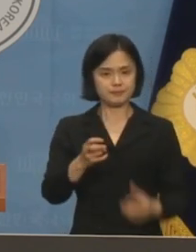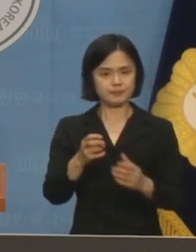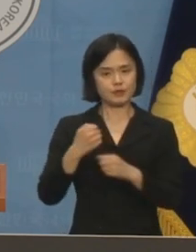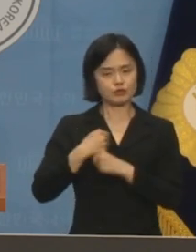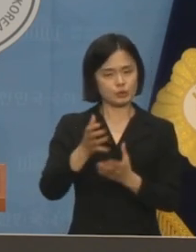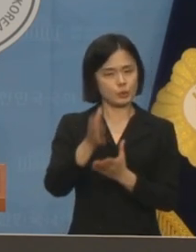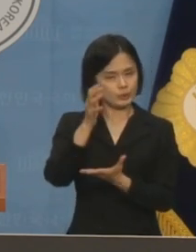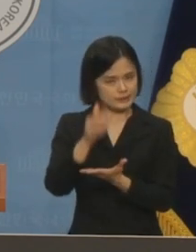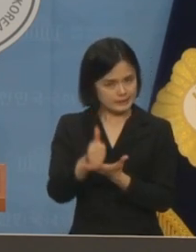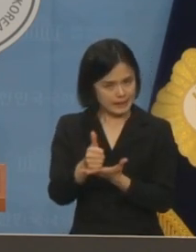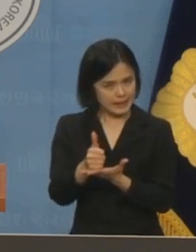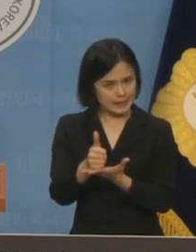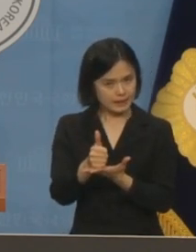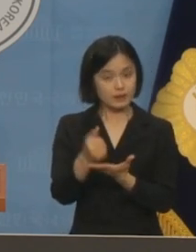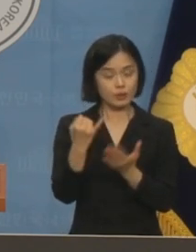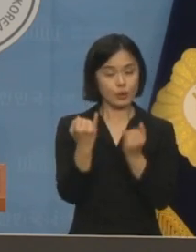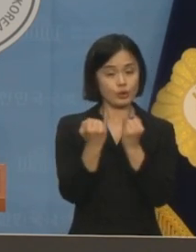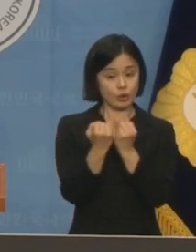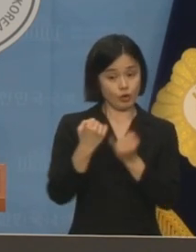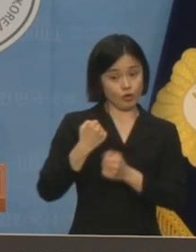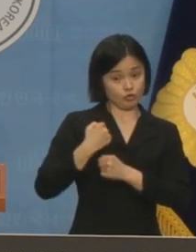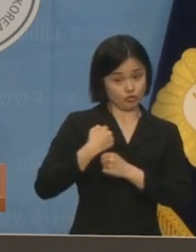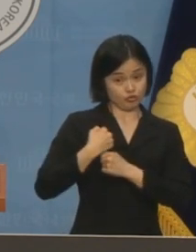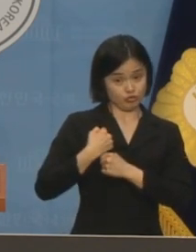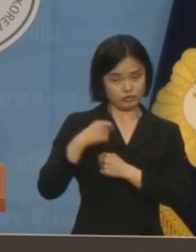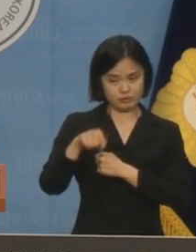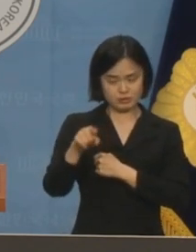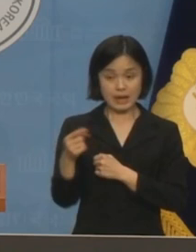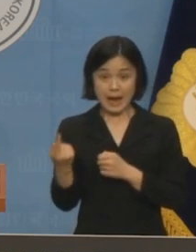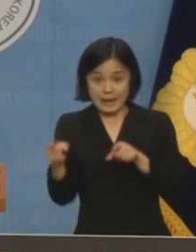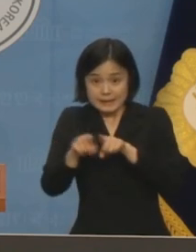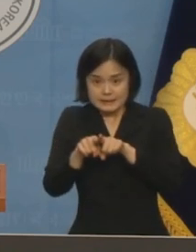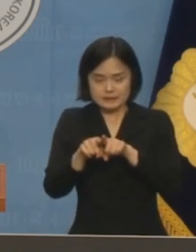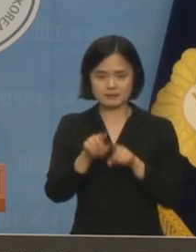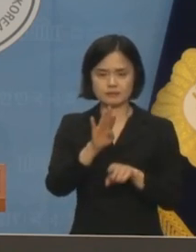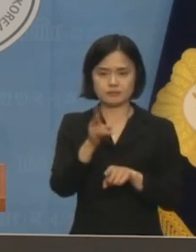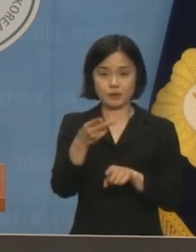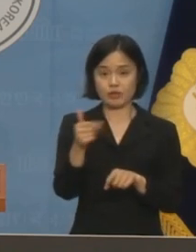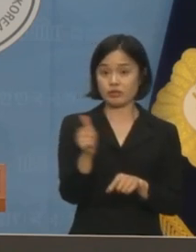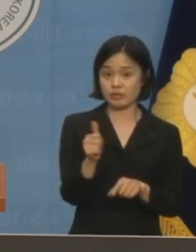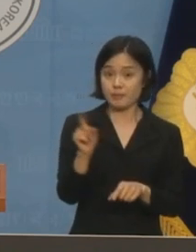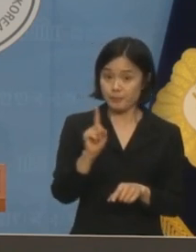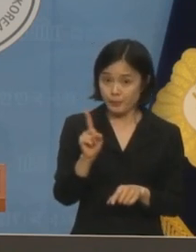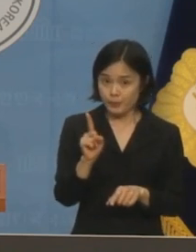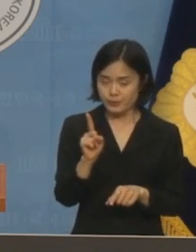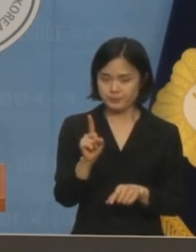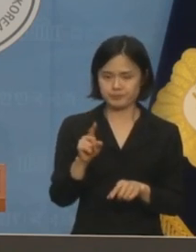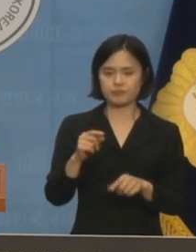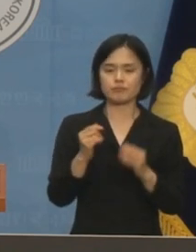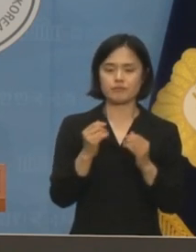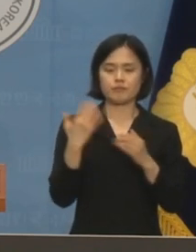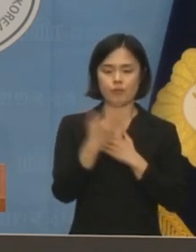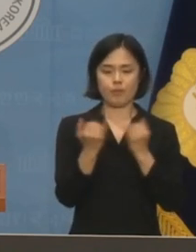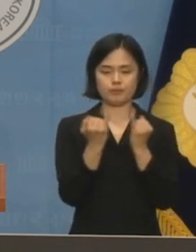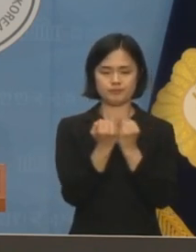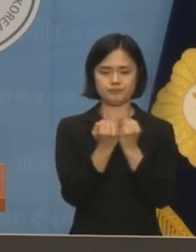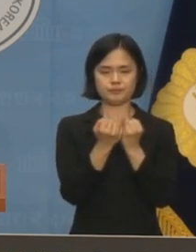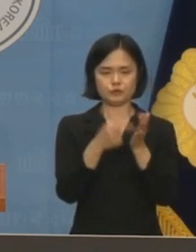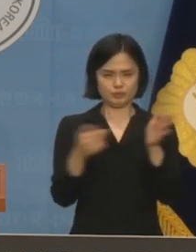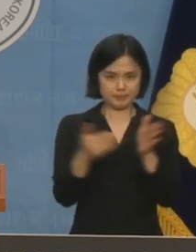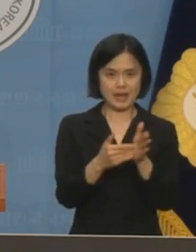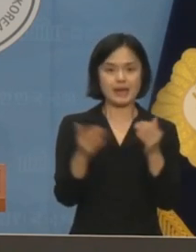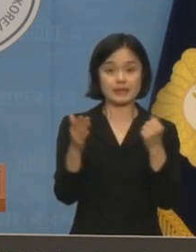요청 기자회견을 한다. 그러나 이에 대한 국민 여론은 싸늘했다. 누구나 징집돼 복무하는 남자 군인과